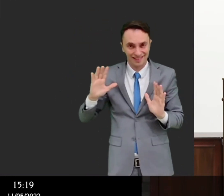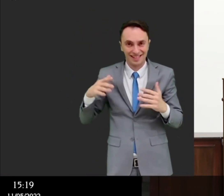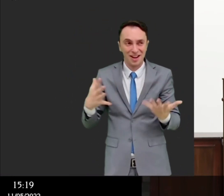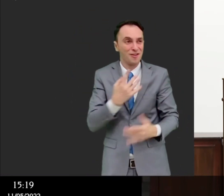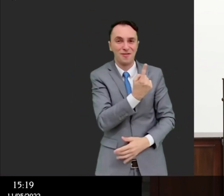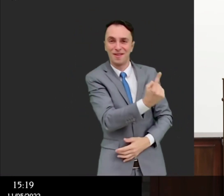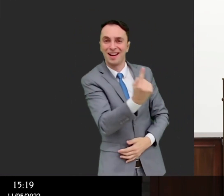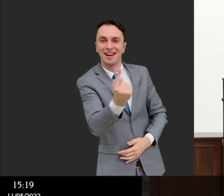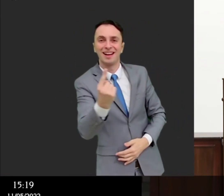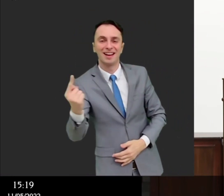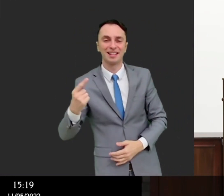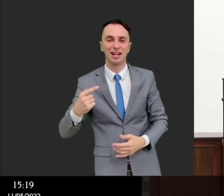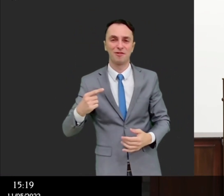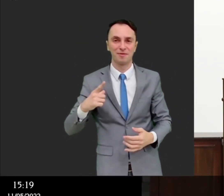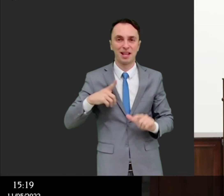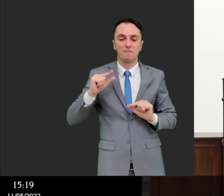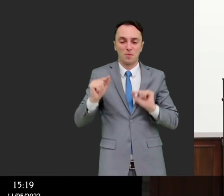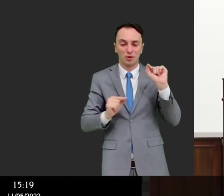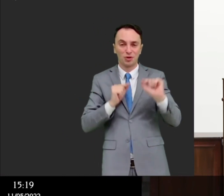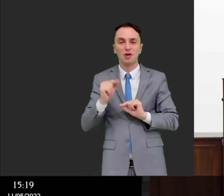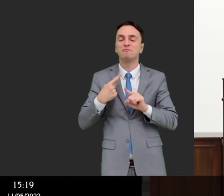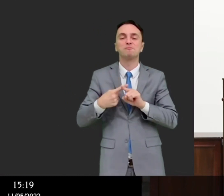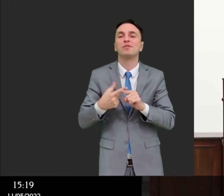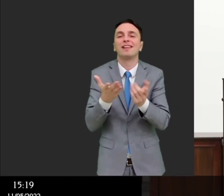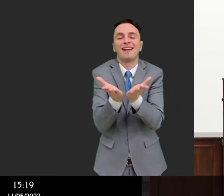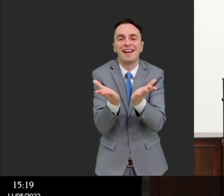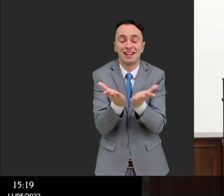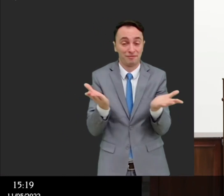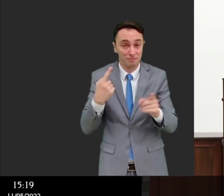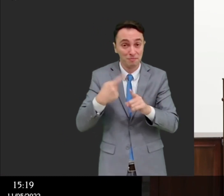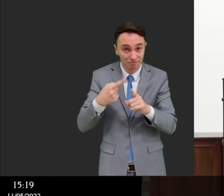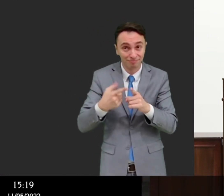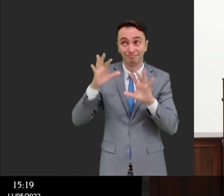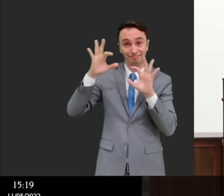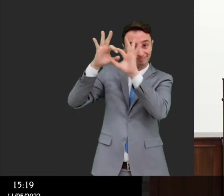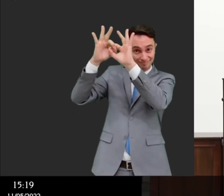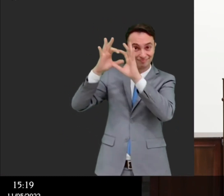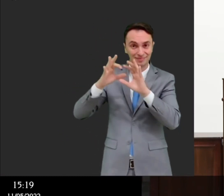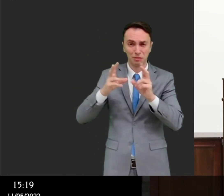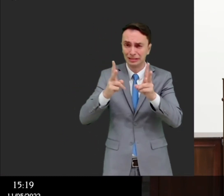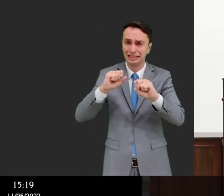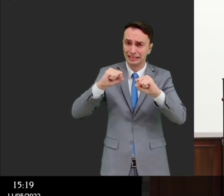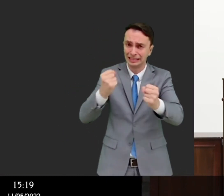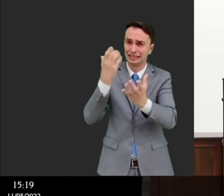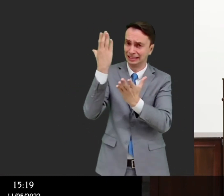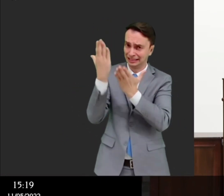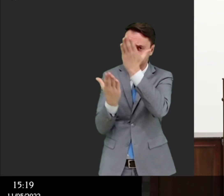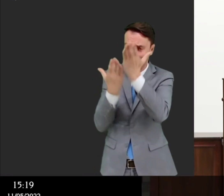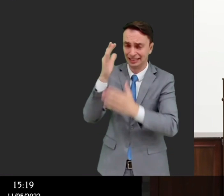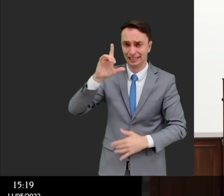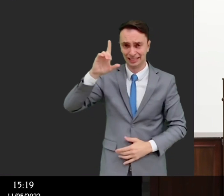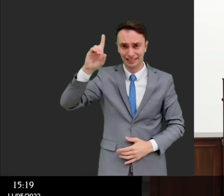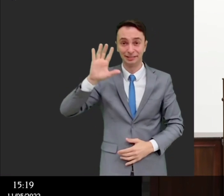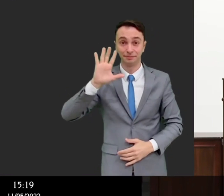motivo de ser crente e temos motivo de ser cada vez mais aplicado na obra de Deus. Agora tem